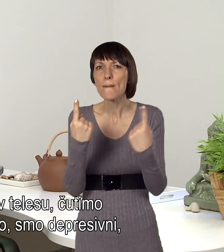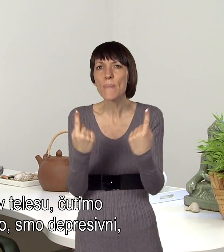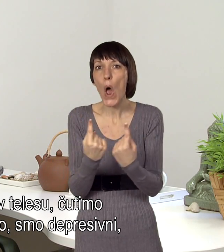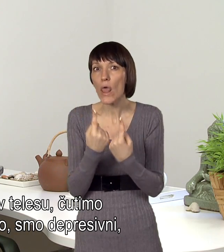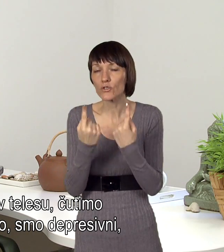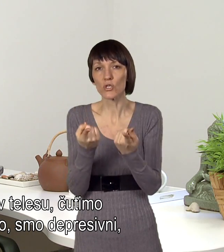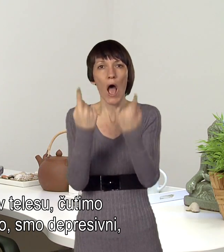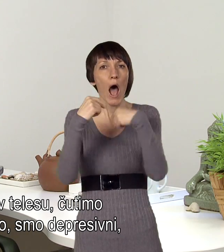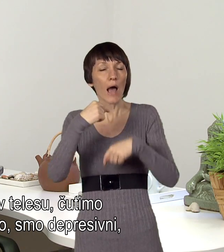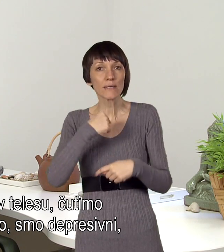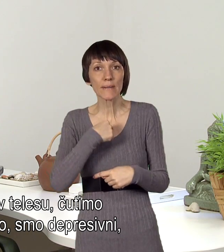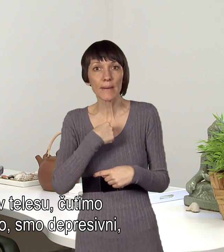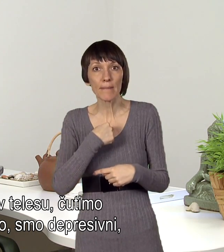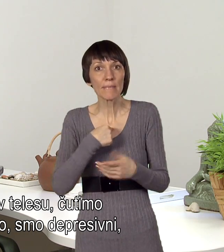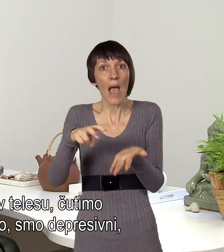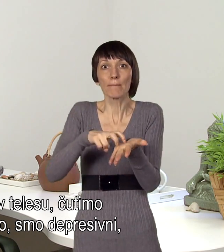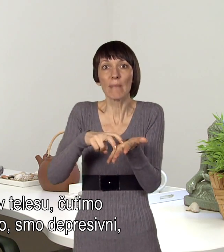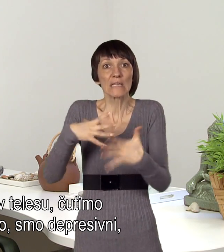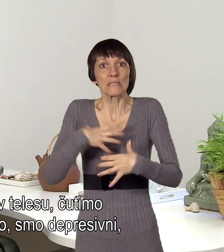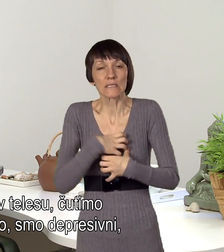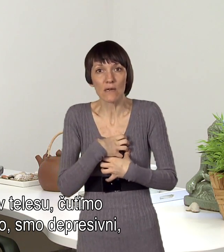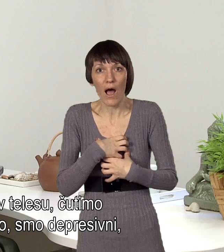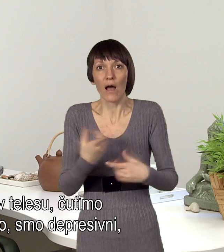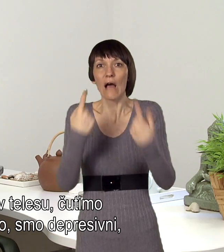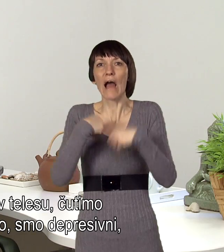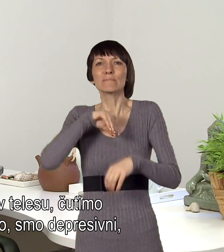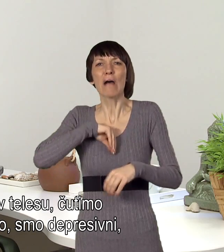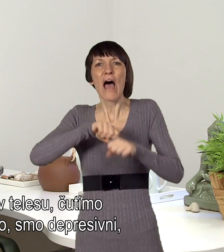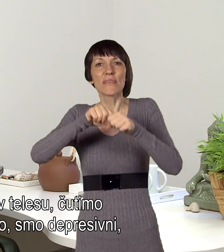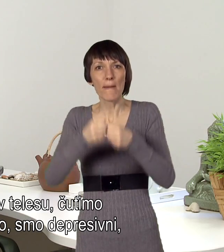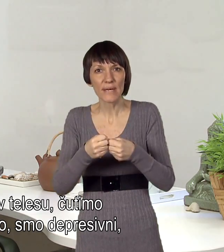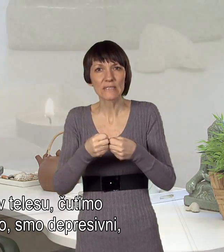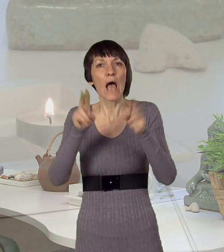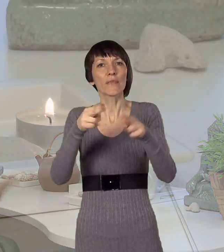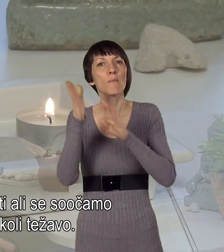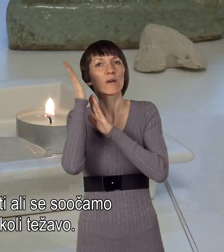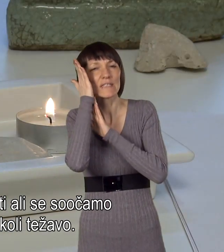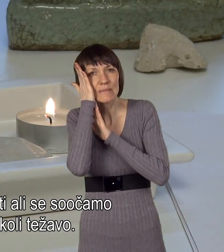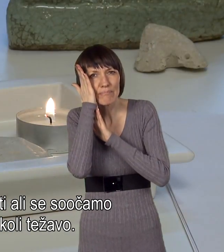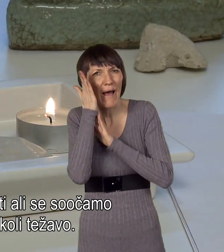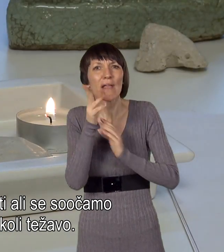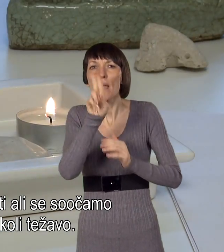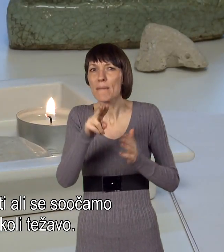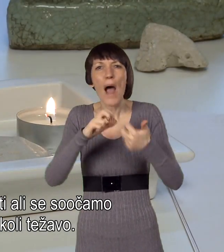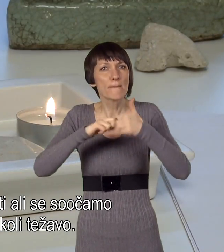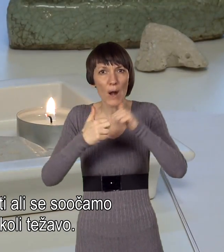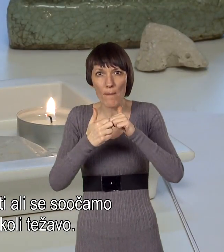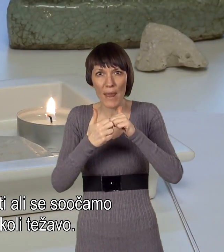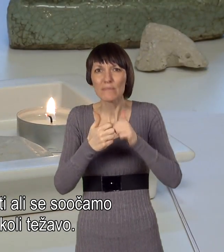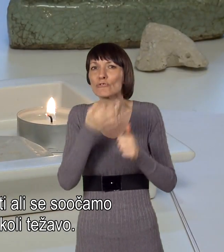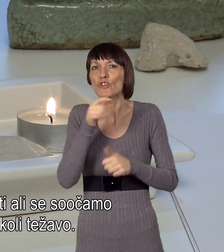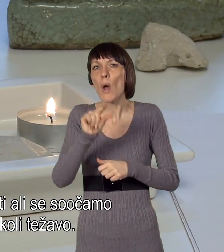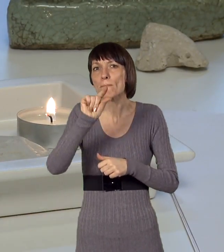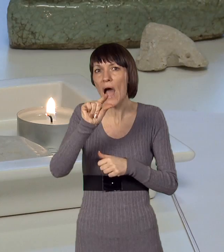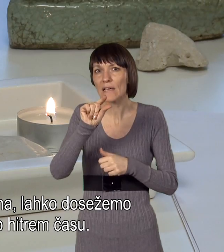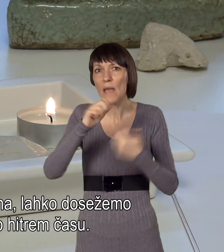določeno bolečino, kadar smo prestrašeni, kadar smo depresivni, kadar ne moremo spati, kadar se soočamo s kakršnokoli težavo.